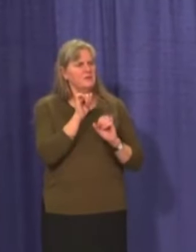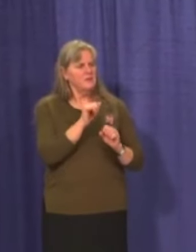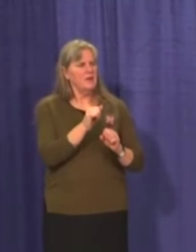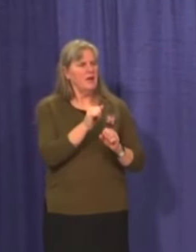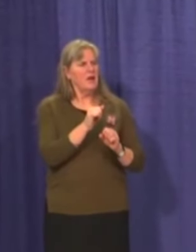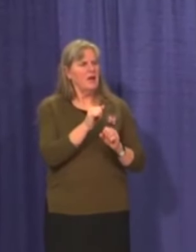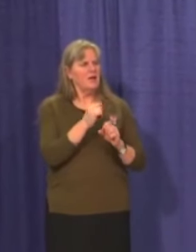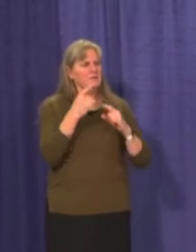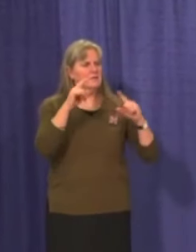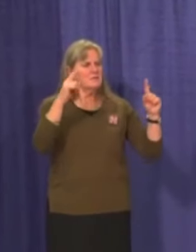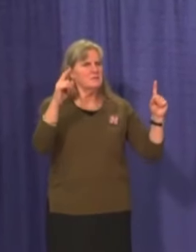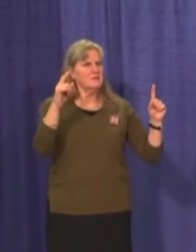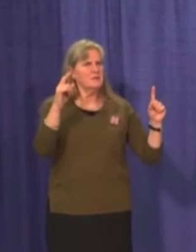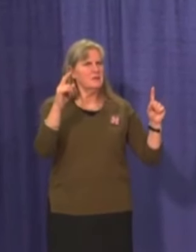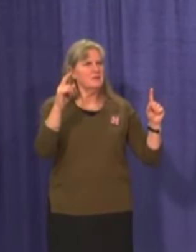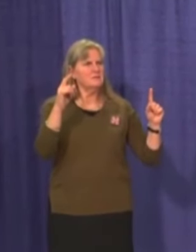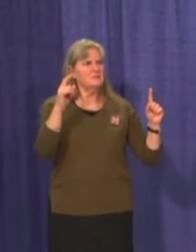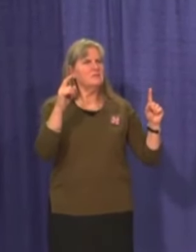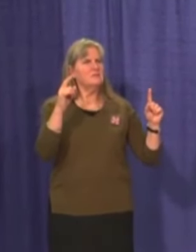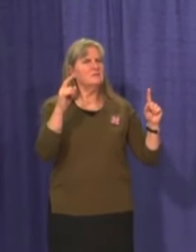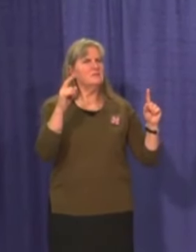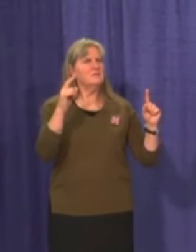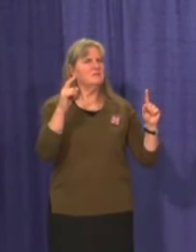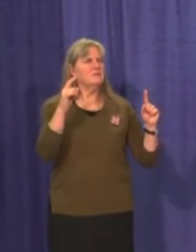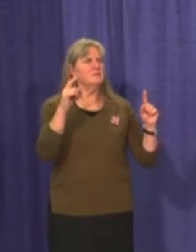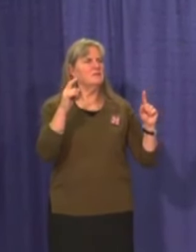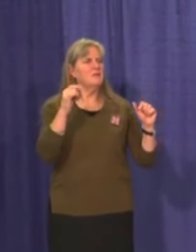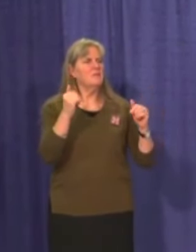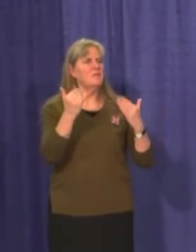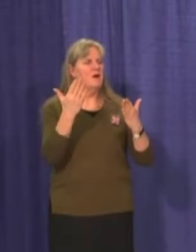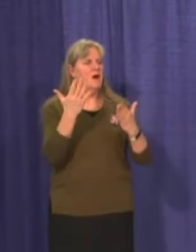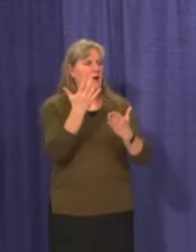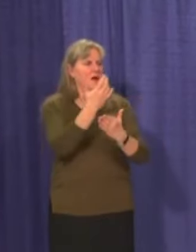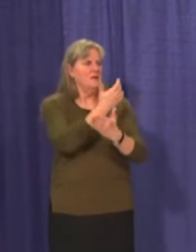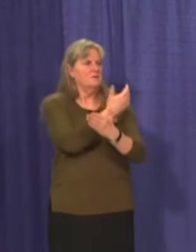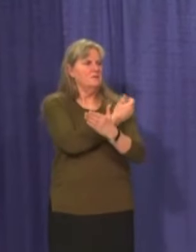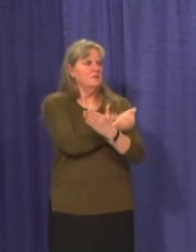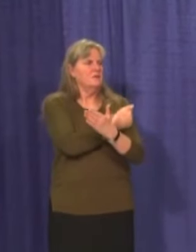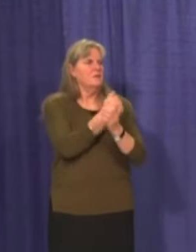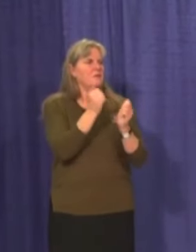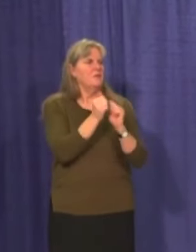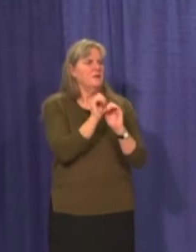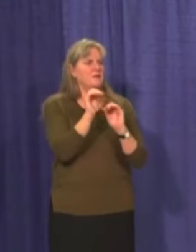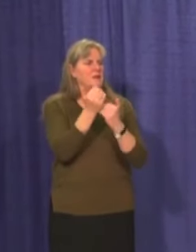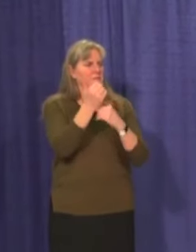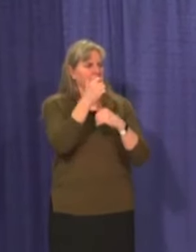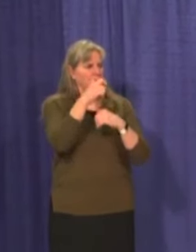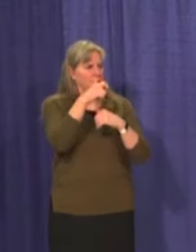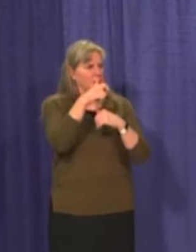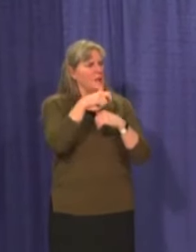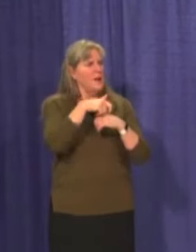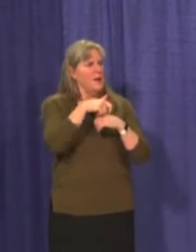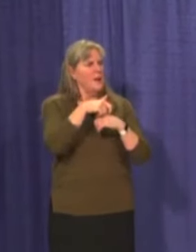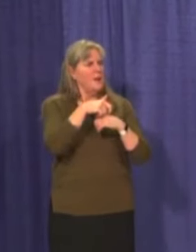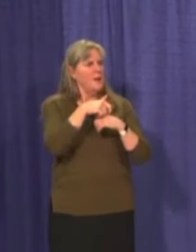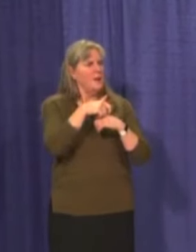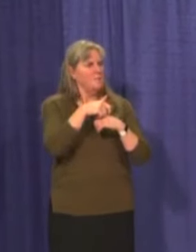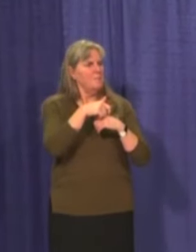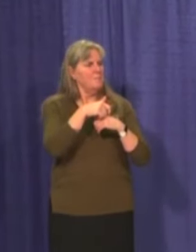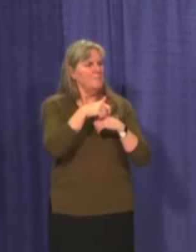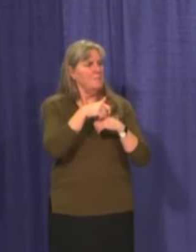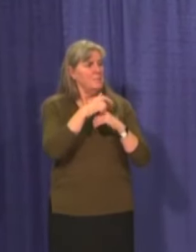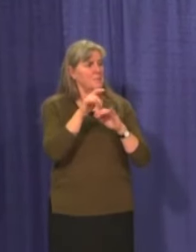vaccination within the time frame that we have that you have set in the beginning of this process?